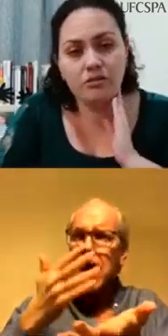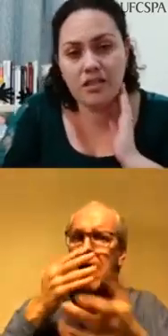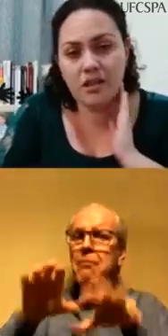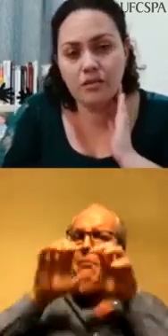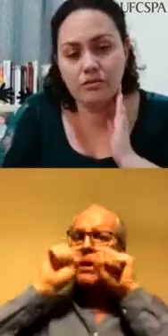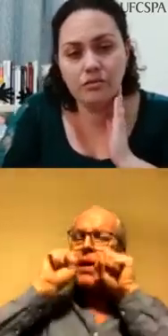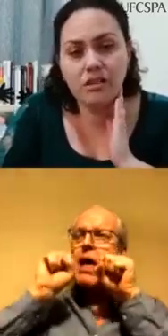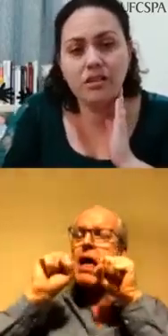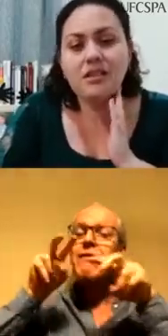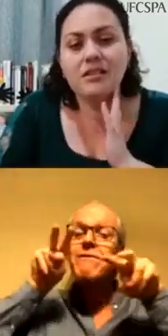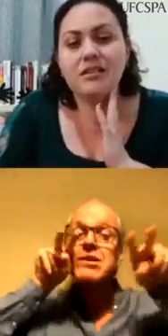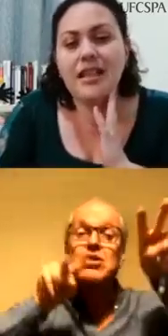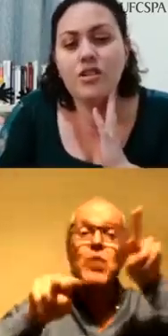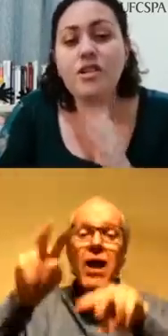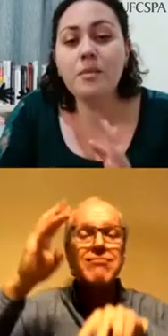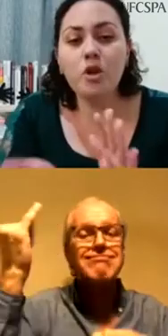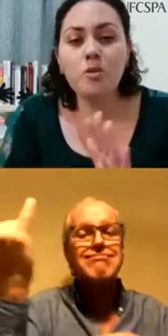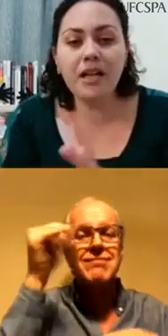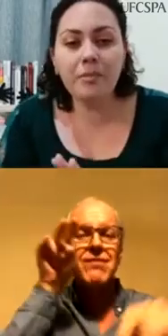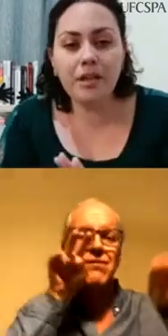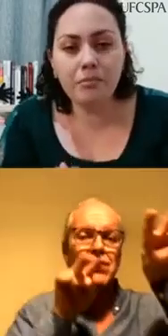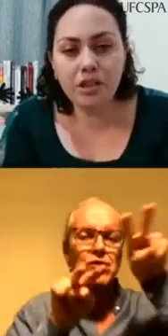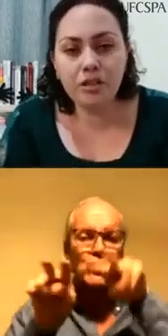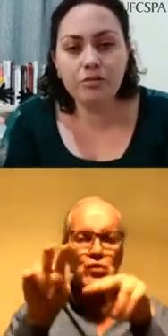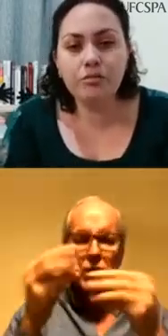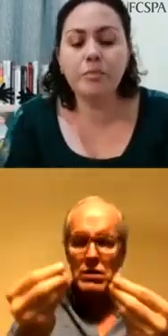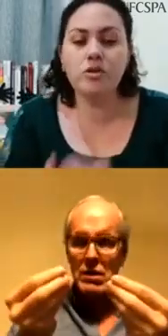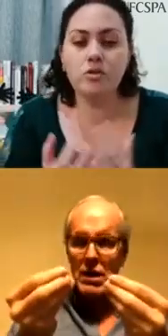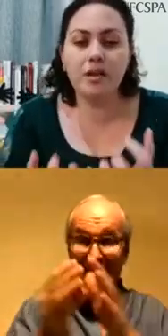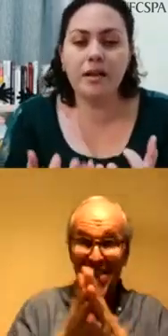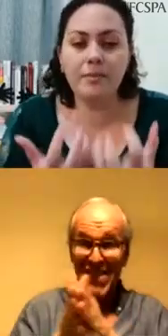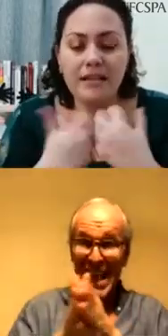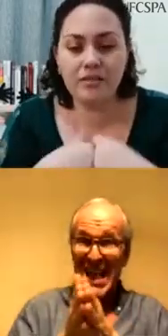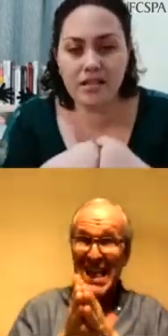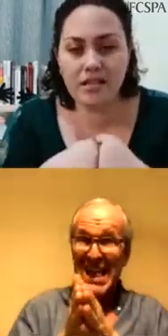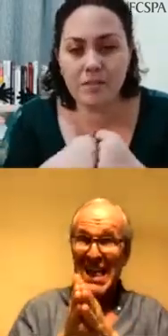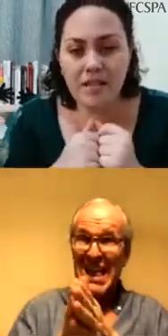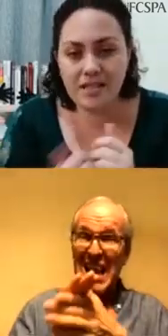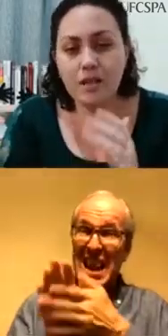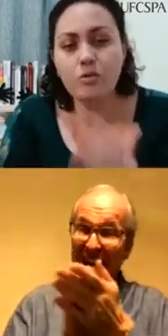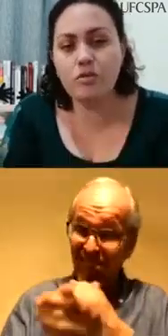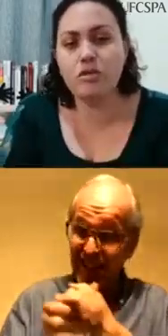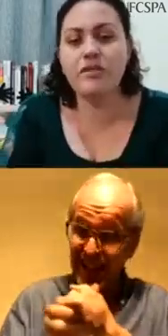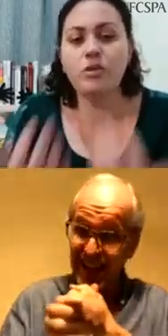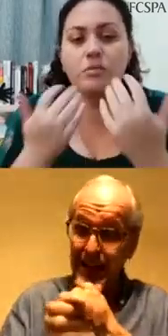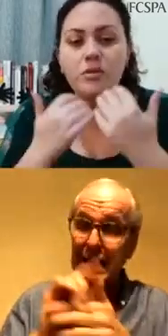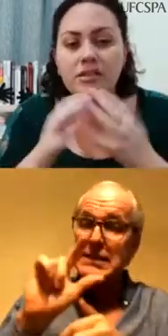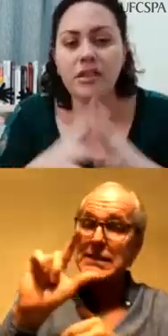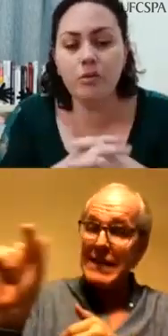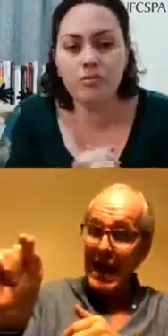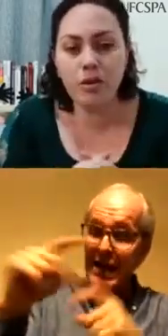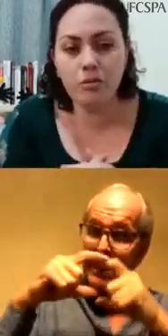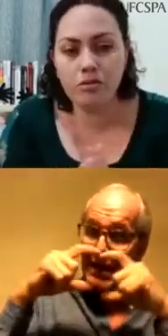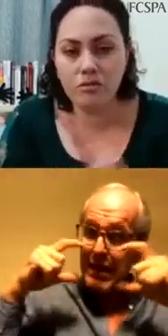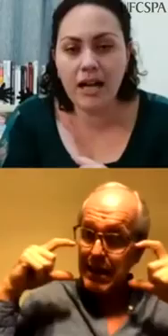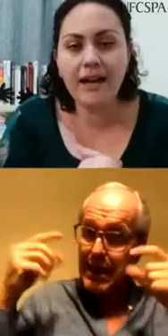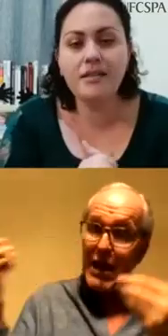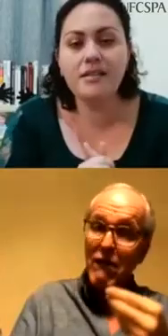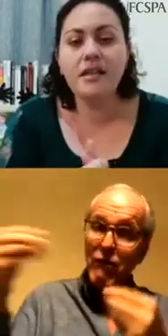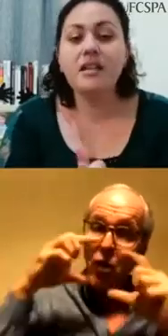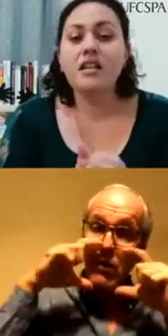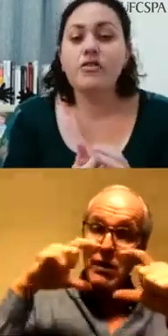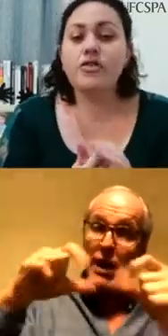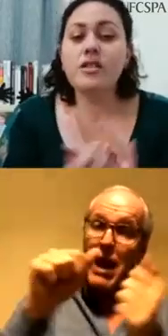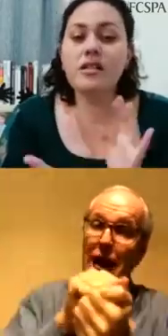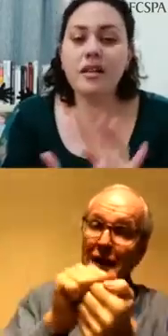está acontecendo. Né? Diz que pode pegar pela mão, que pode pegar através da respiração, se tu levar tua mão até alguns